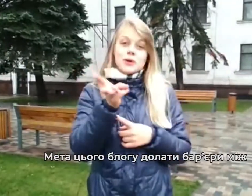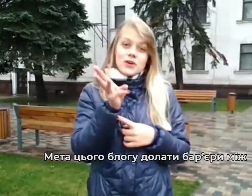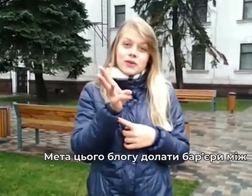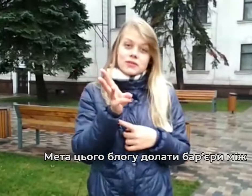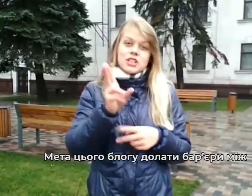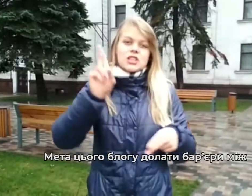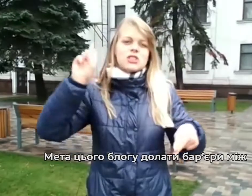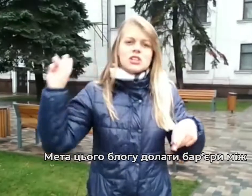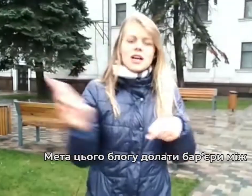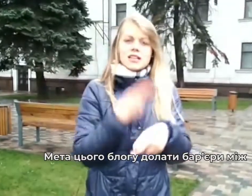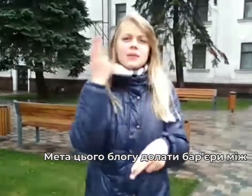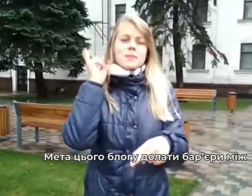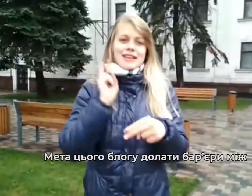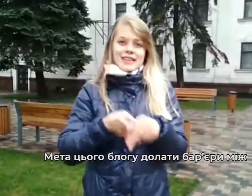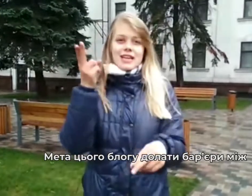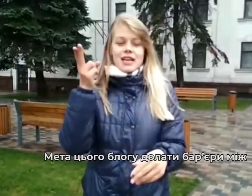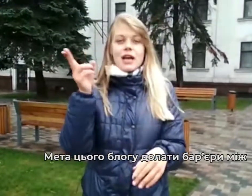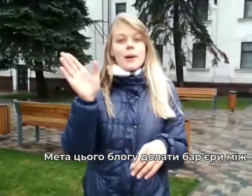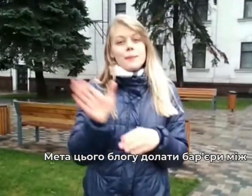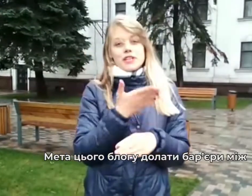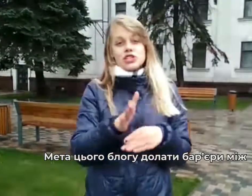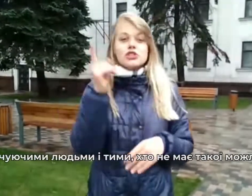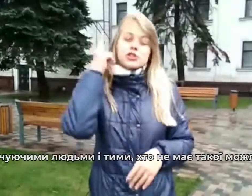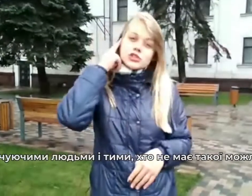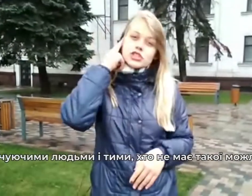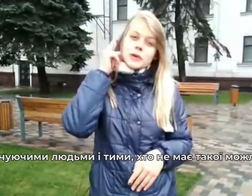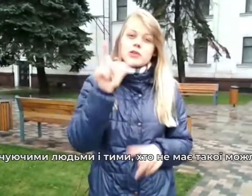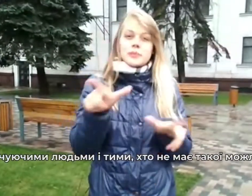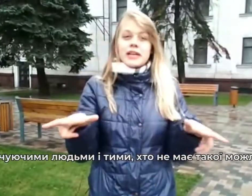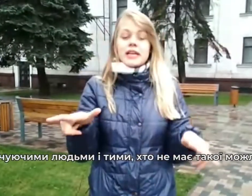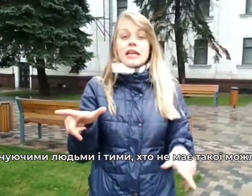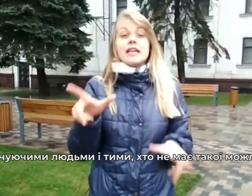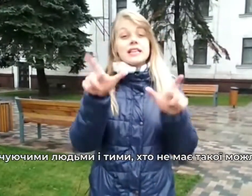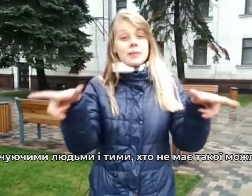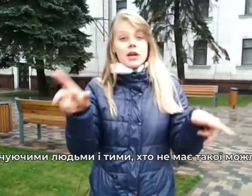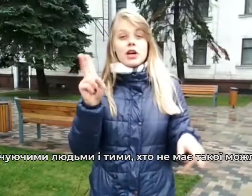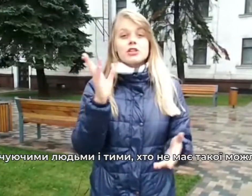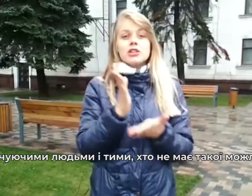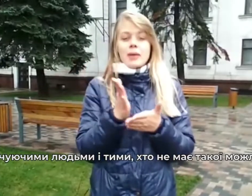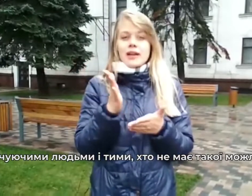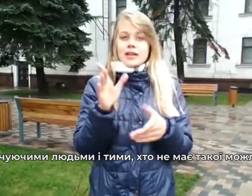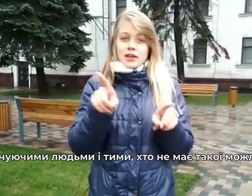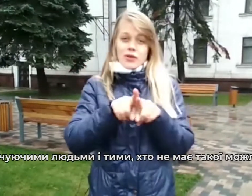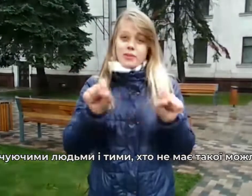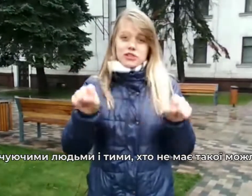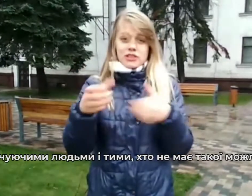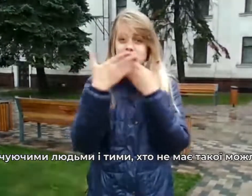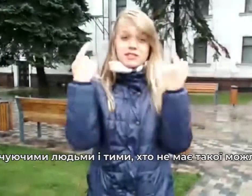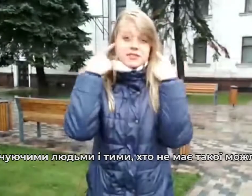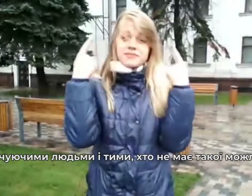блогу – долати бар'єри між чуючими людьми і тими, хто не має такої можливості.